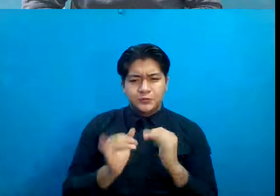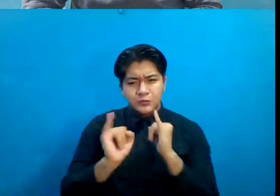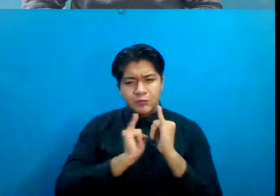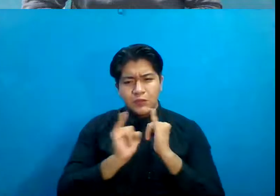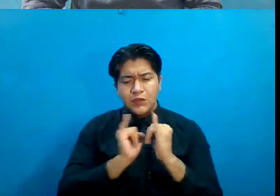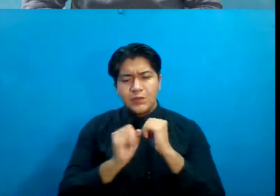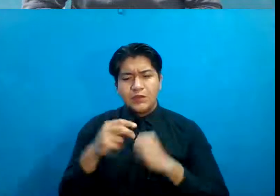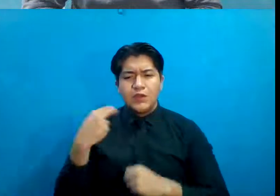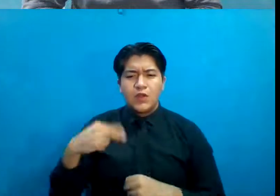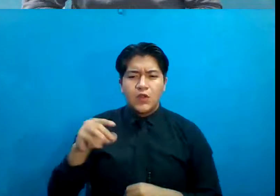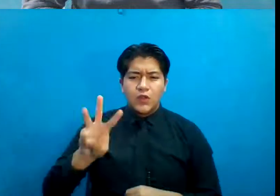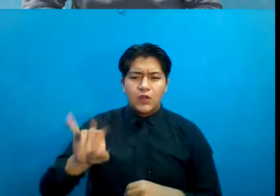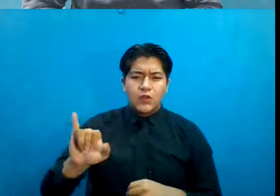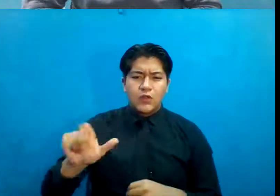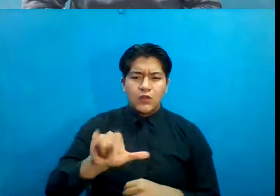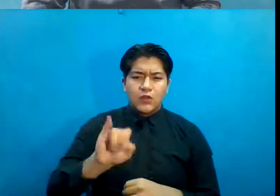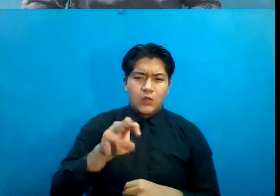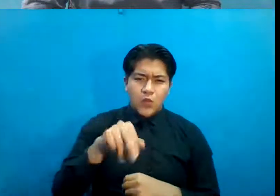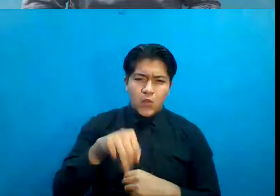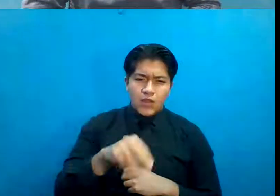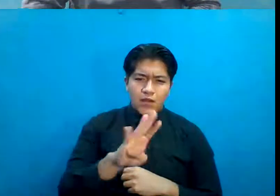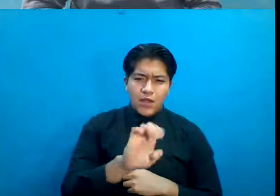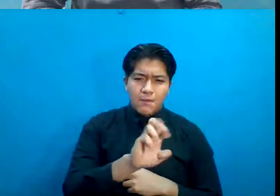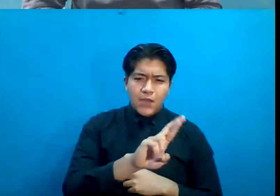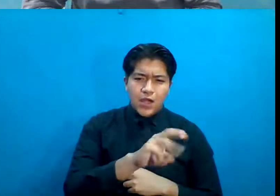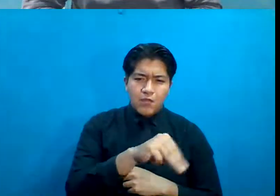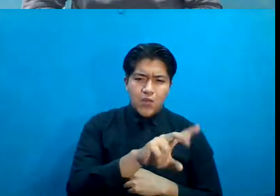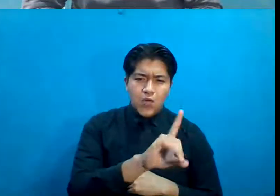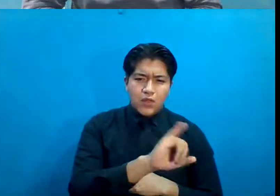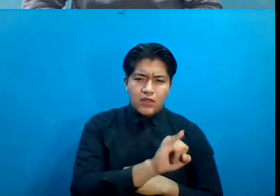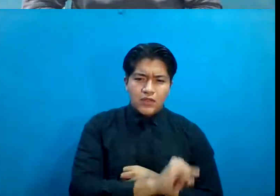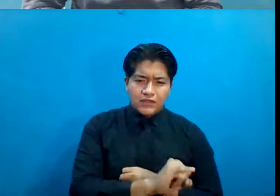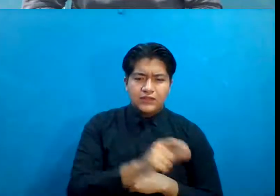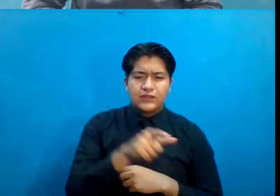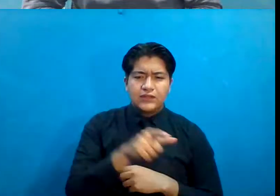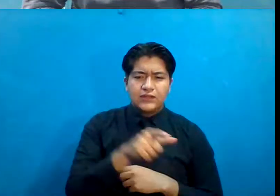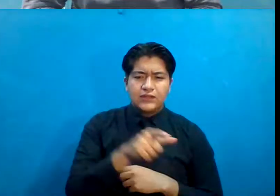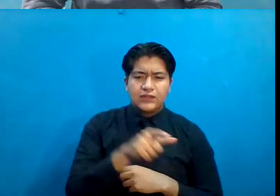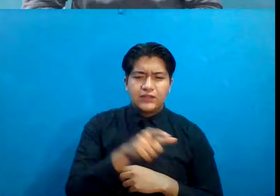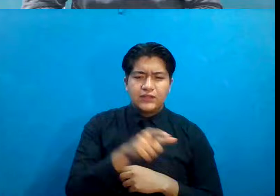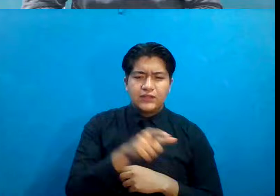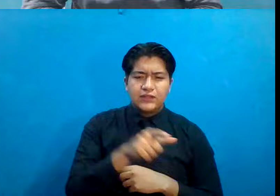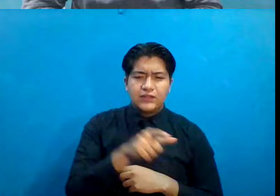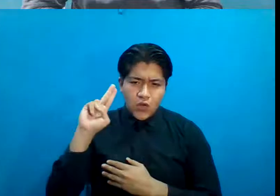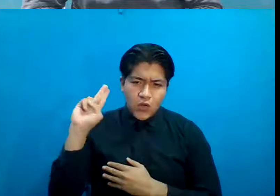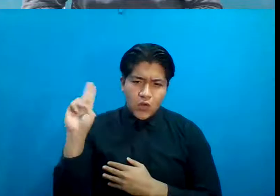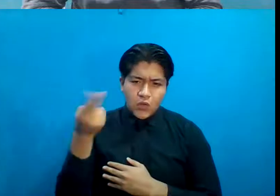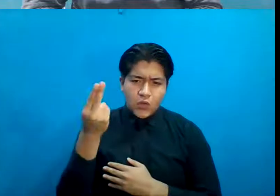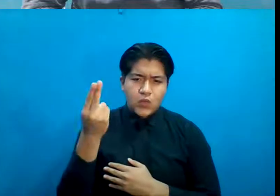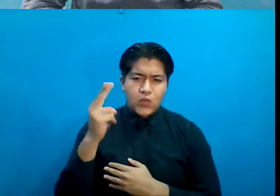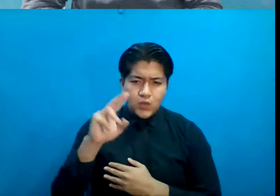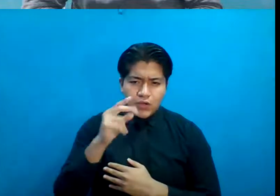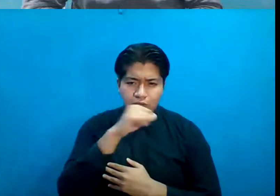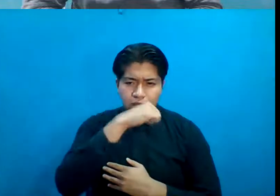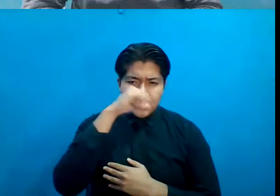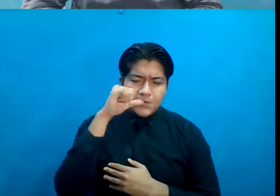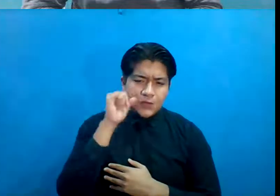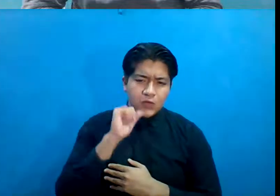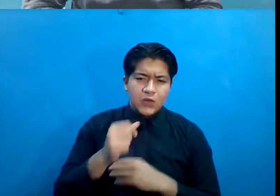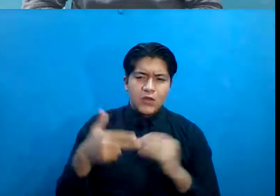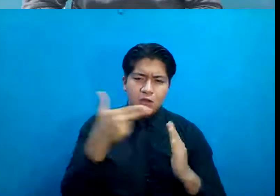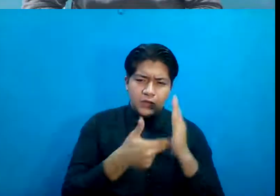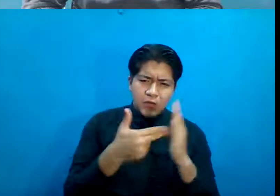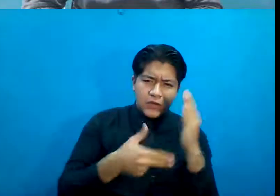Jiménez, estudiante de la licenciatura en Derecho por la Universidad Juárez Autónoma de Tabasco, el cual ha participado en distintos talleres y